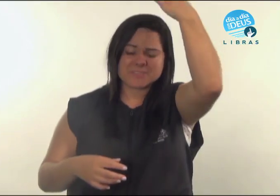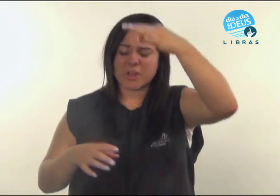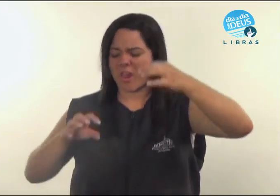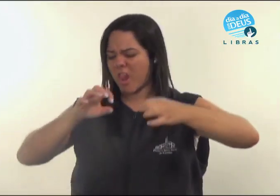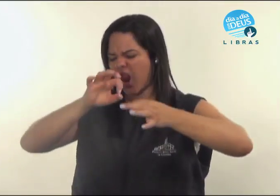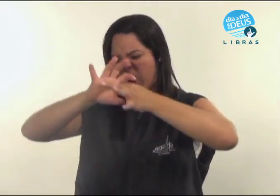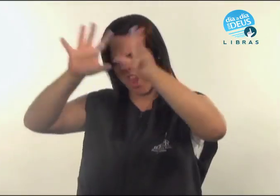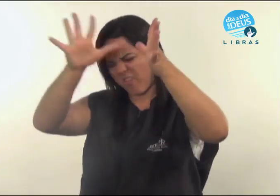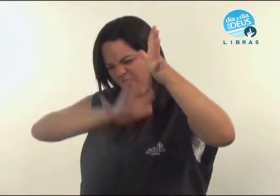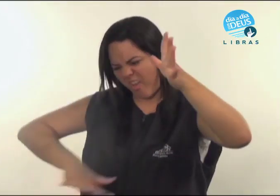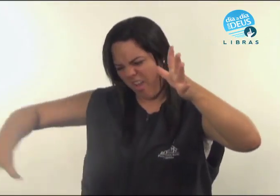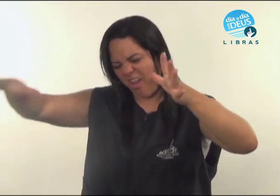de Deus estava no meio daquele lugar.